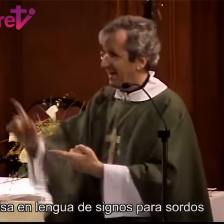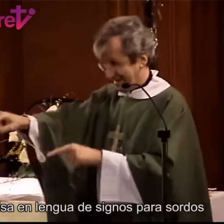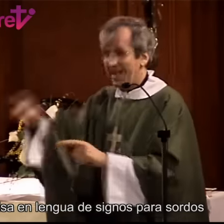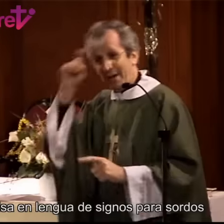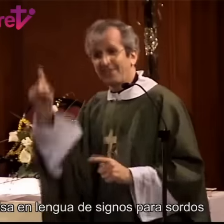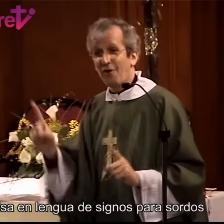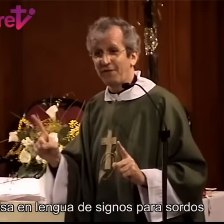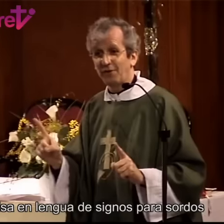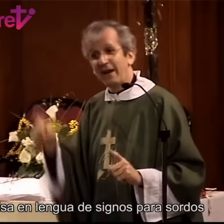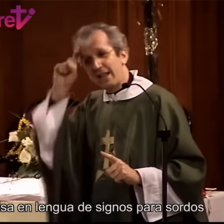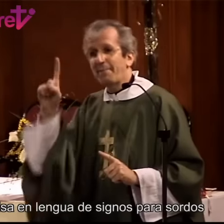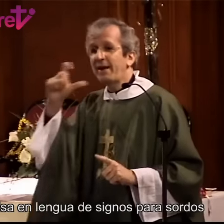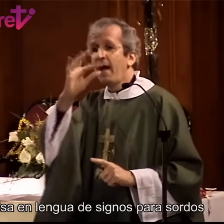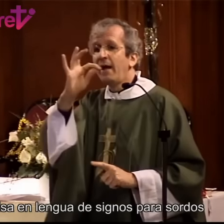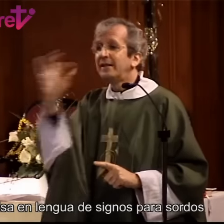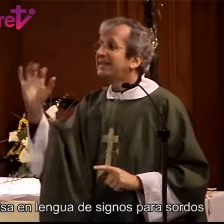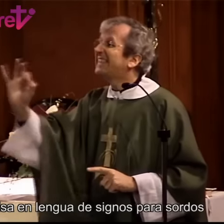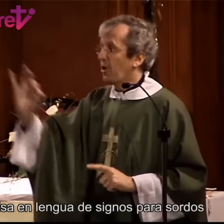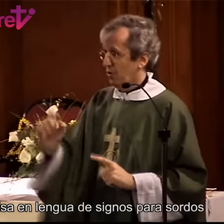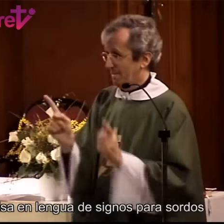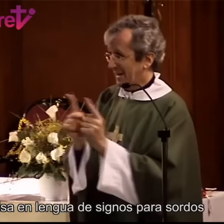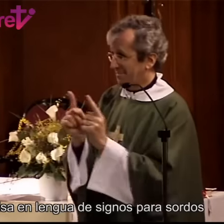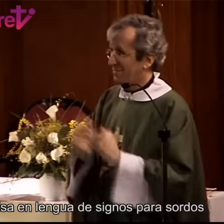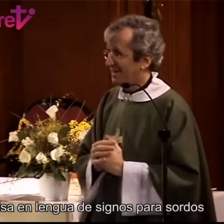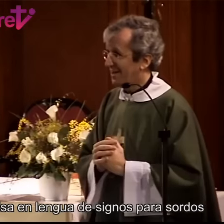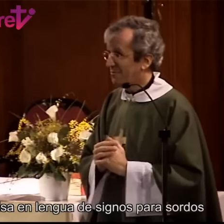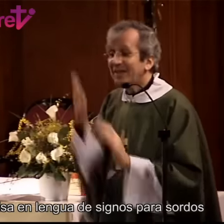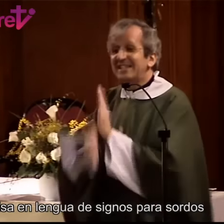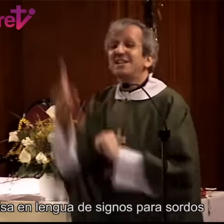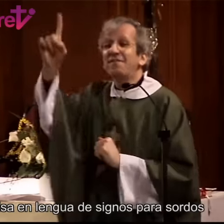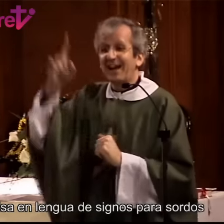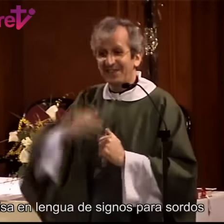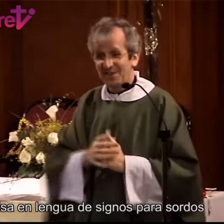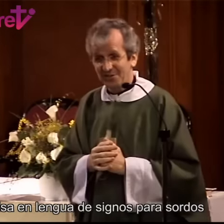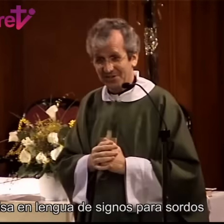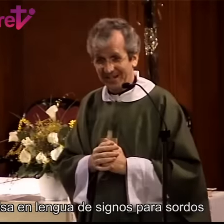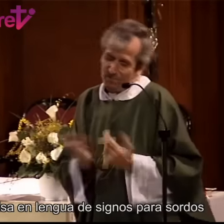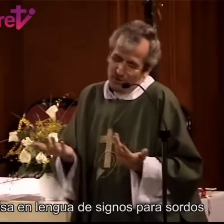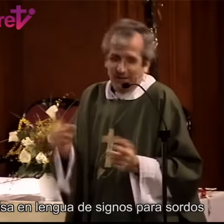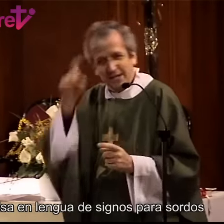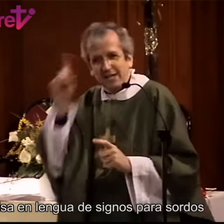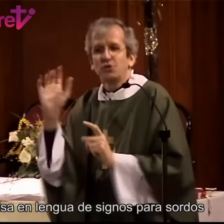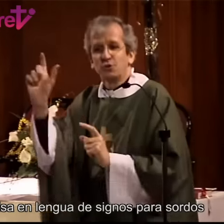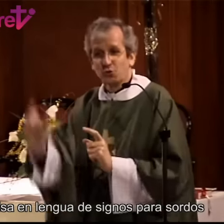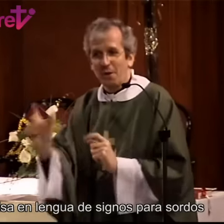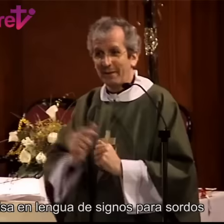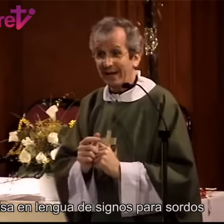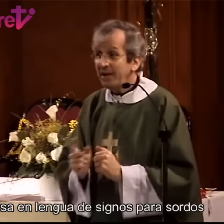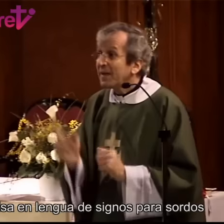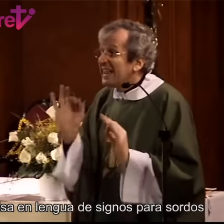llama Teófilo, le llaman Teo, más breve, Teo, que significa Dios, pero bueno, es su nombre.